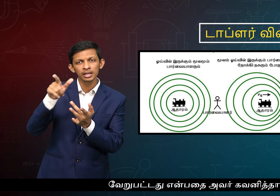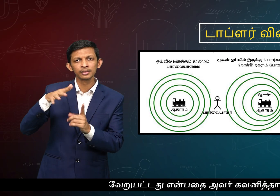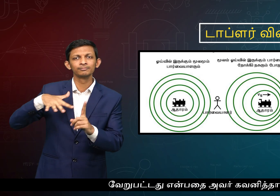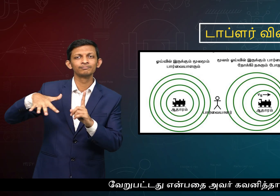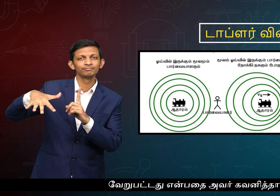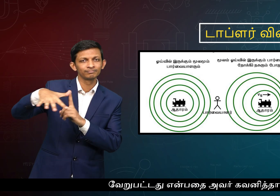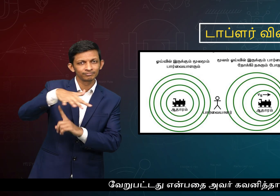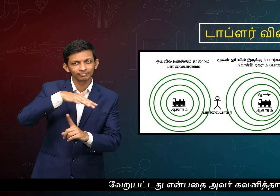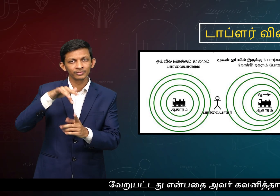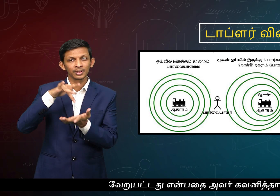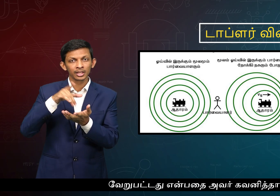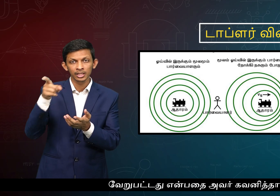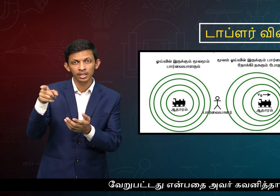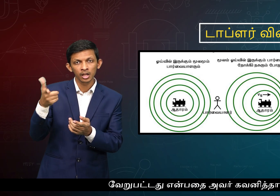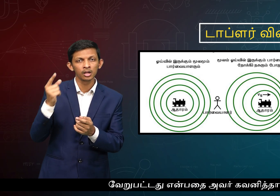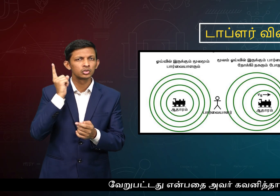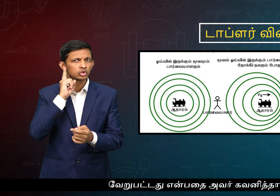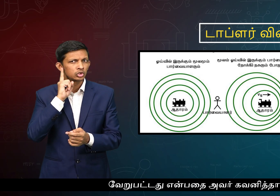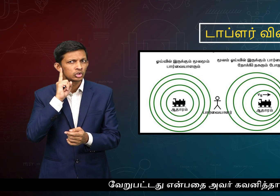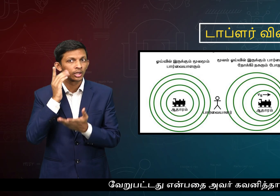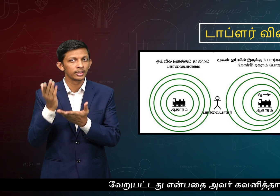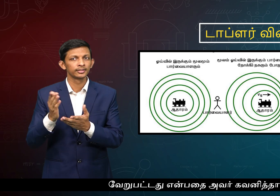வேறுபட்டது என்பதை அவர் கவனித்தார்.